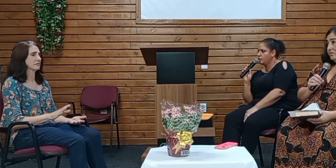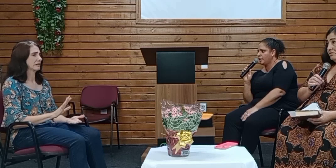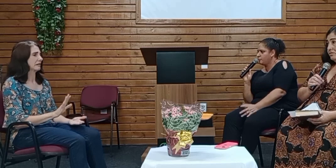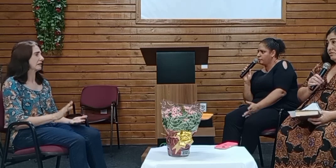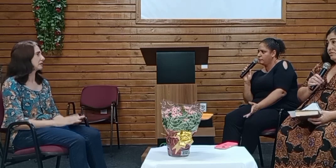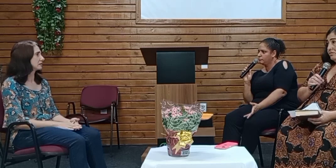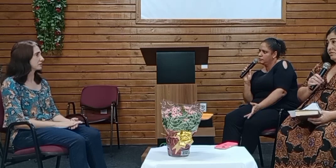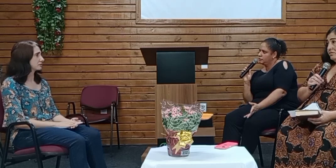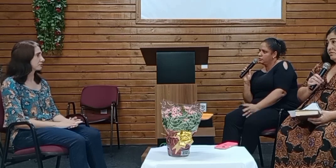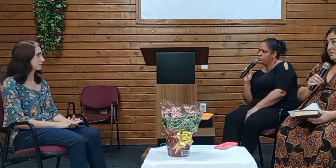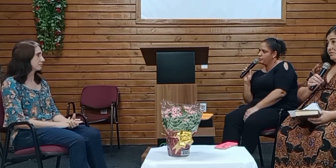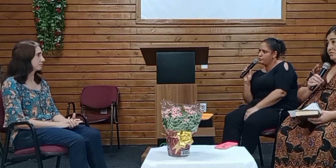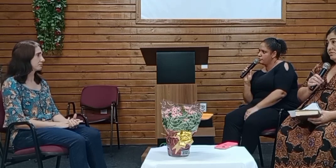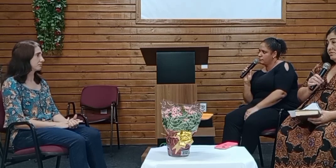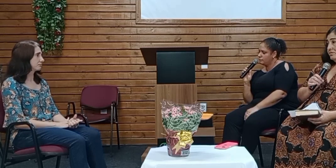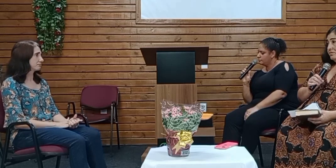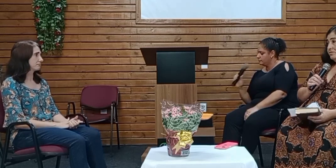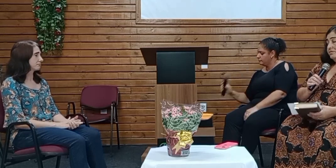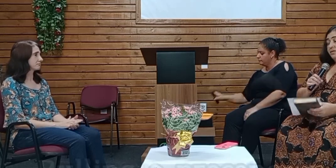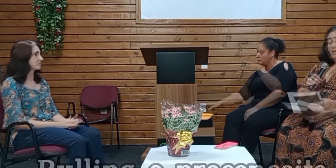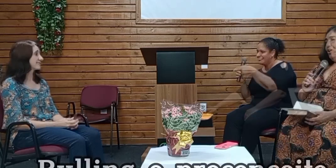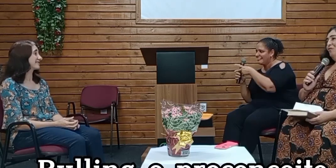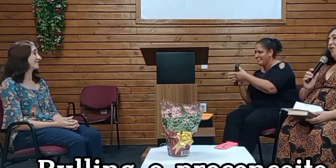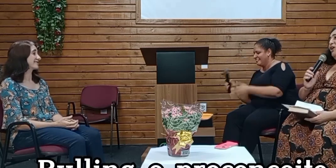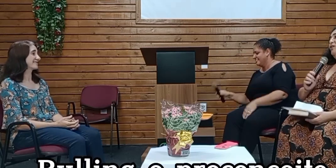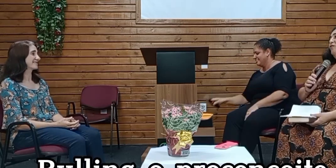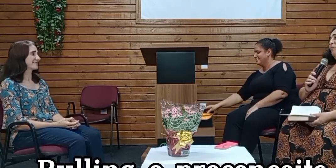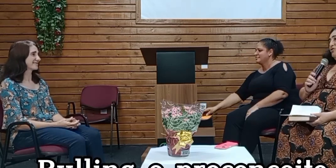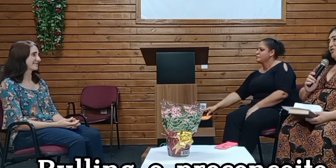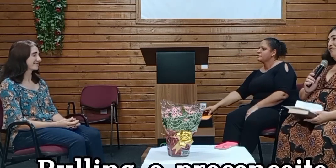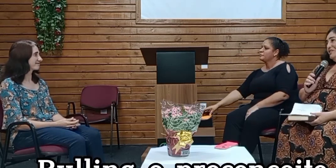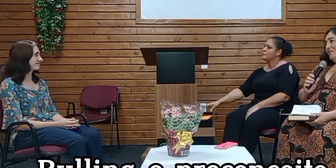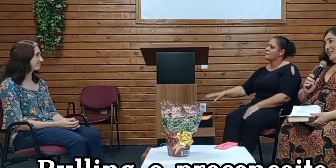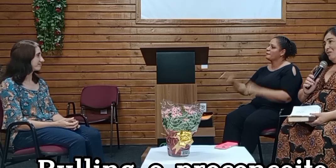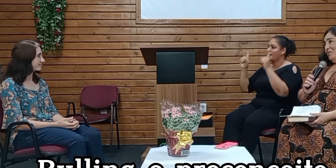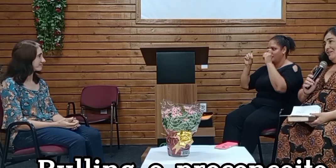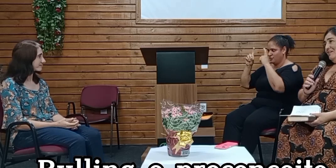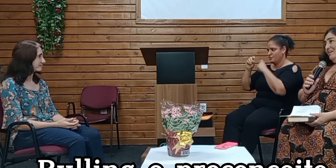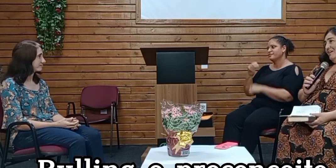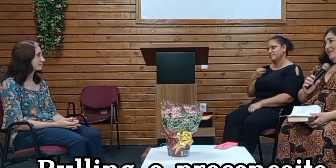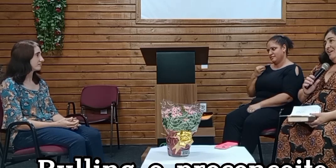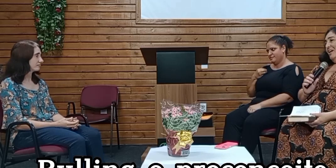sabia o que era, porque eu nunca aprendi. Então foi muito difícil, né, Débora?